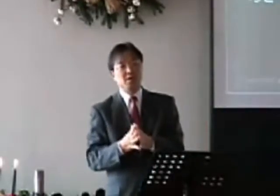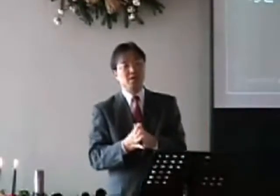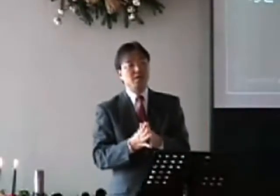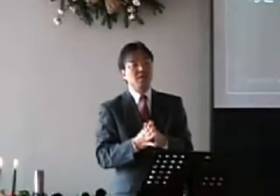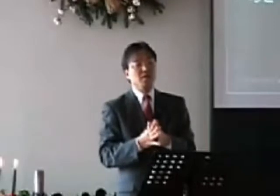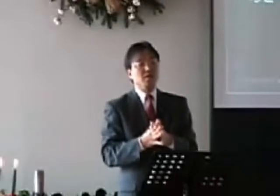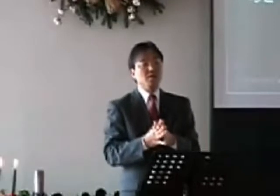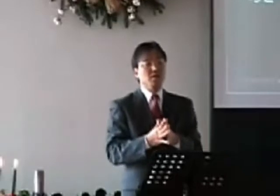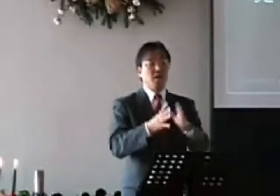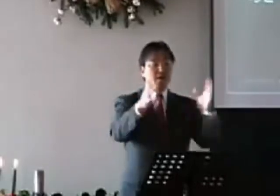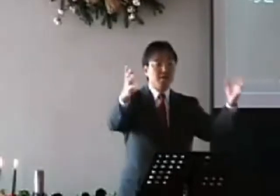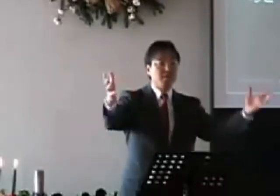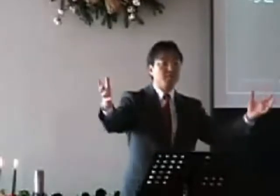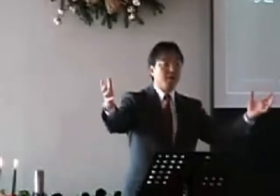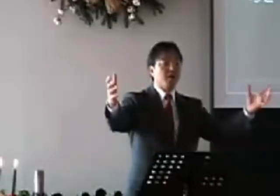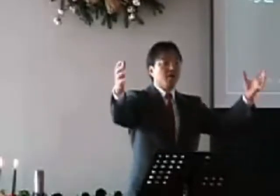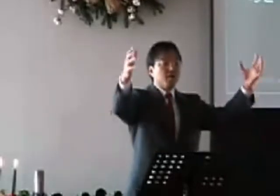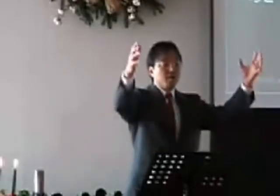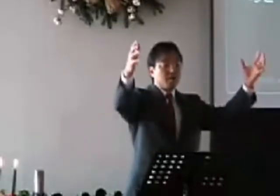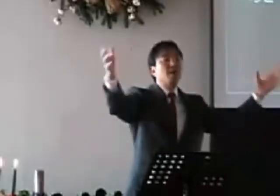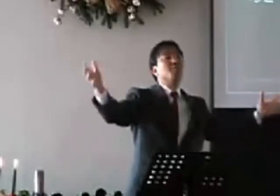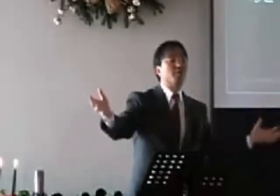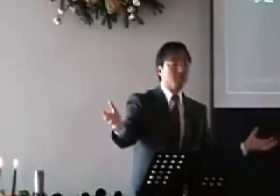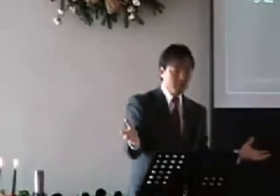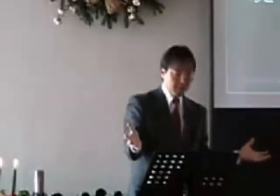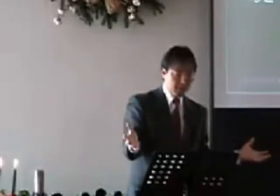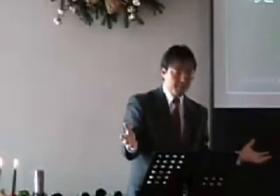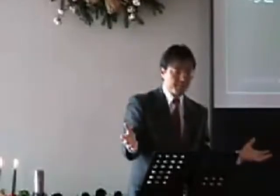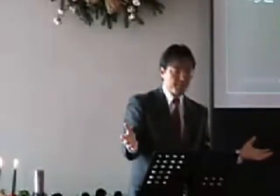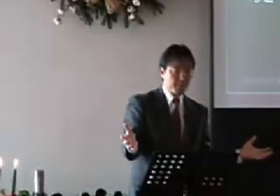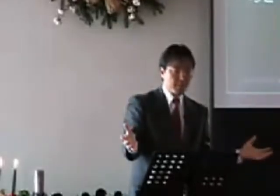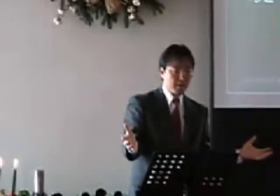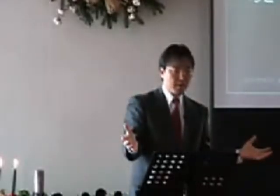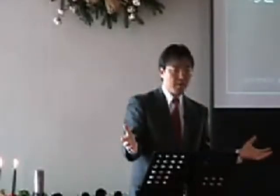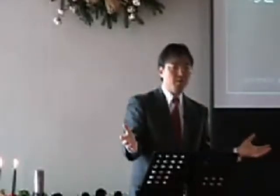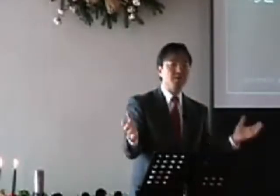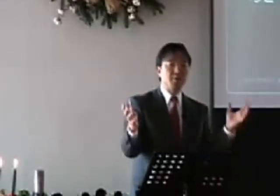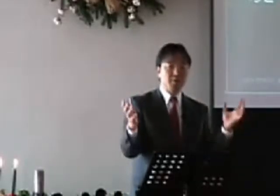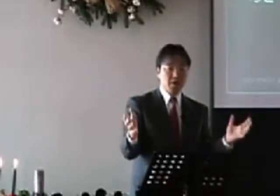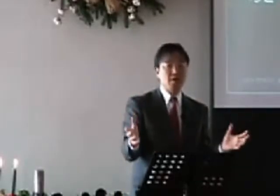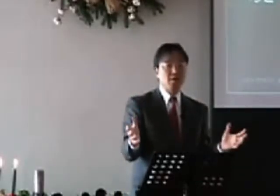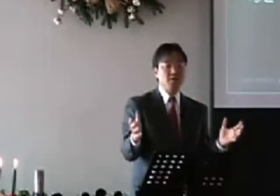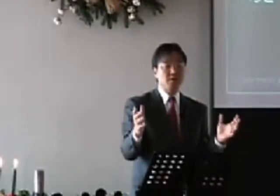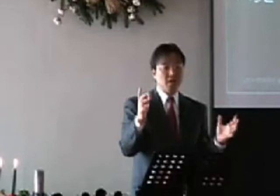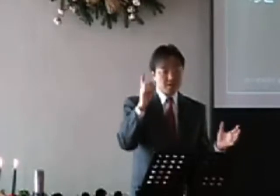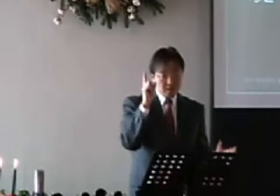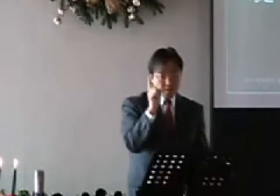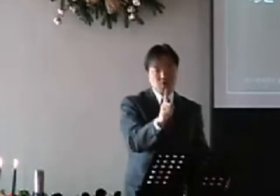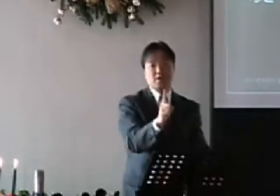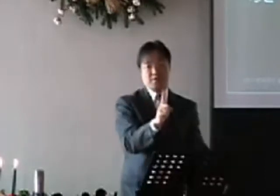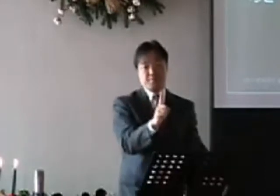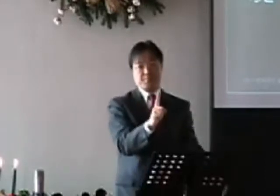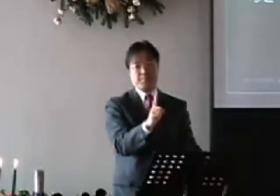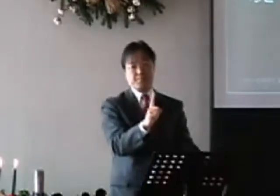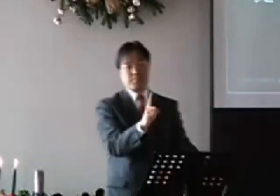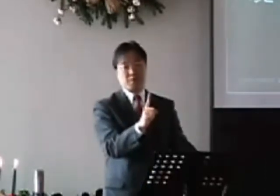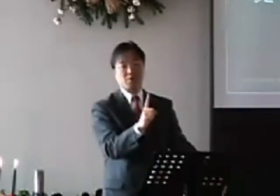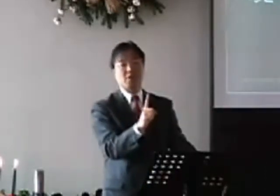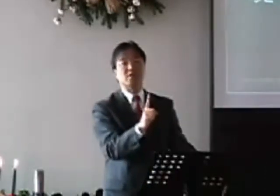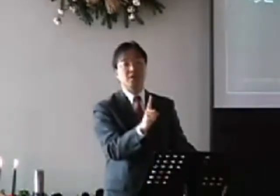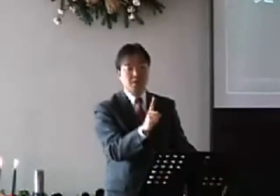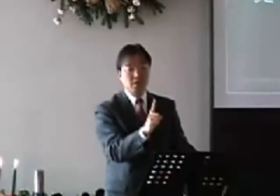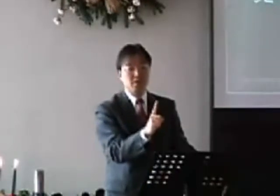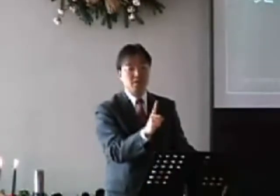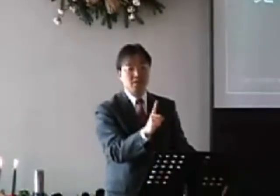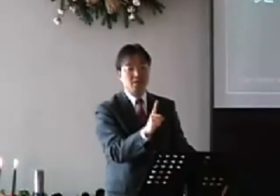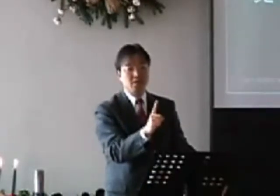もできる。でも私たちに会うために、私たちを見つけるために、イエス様は、博士たち